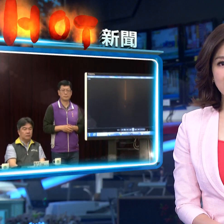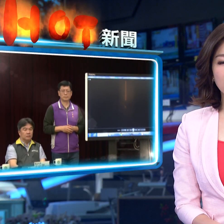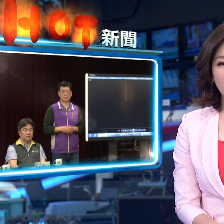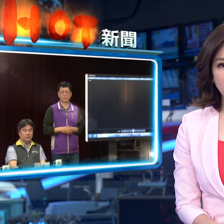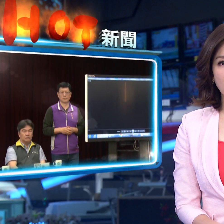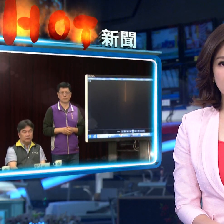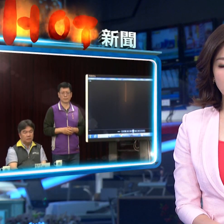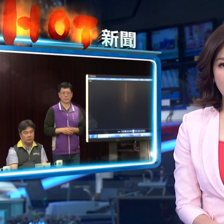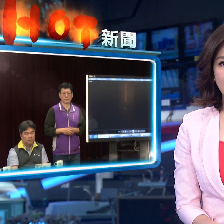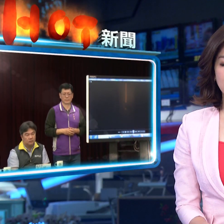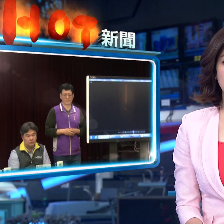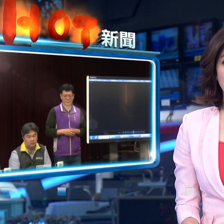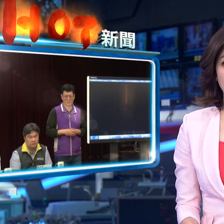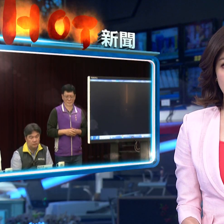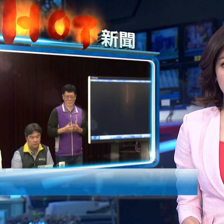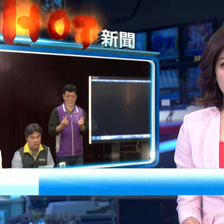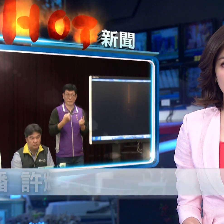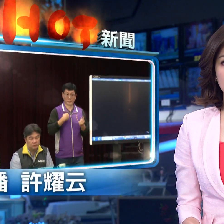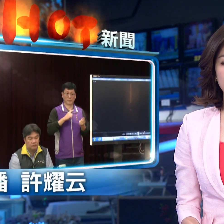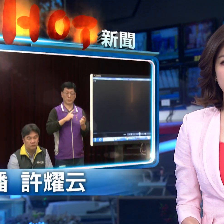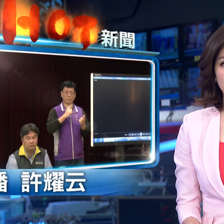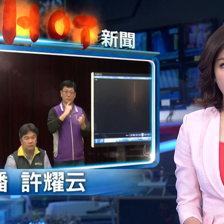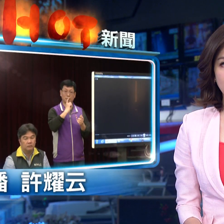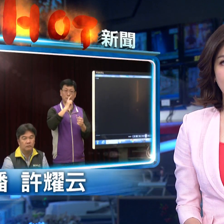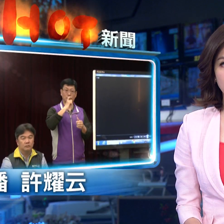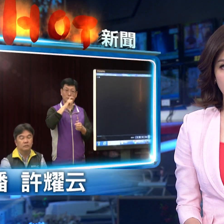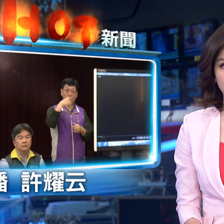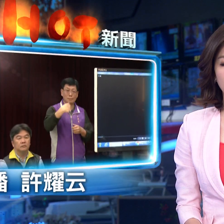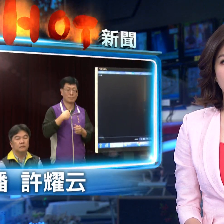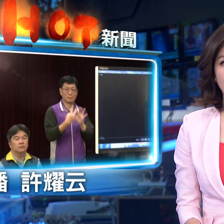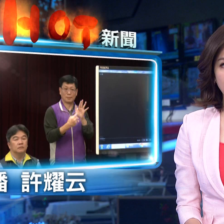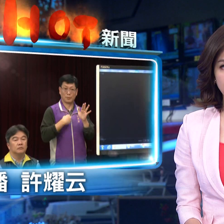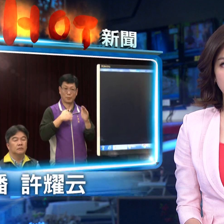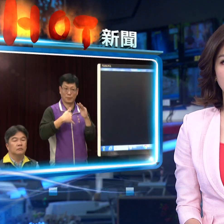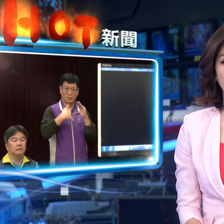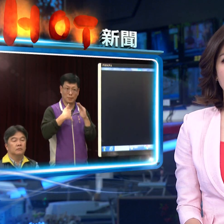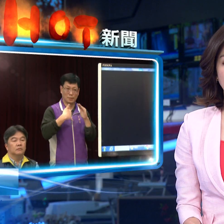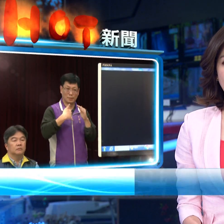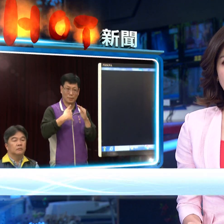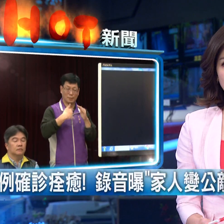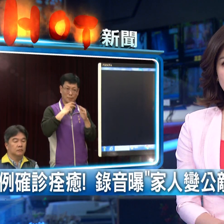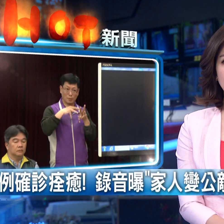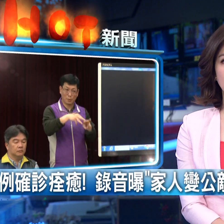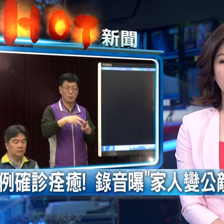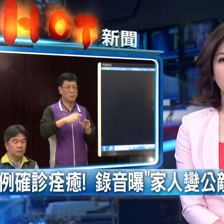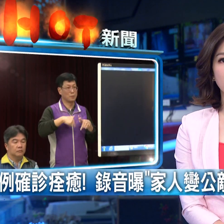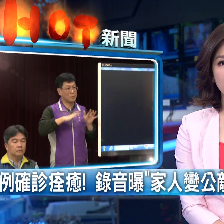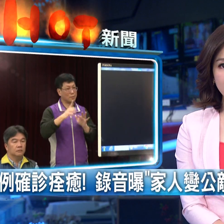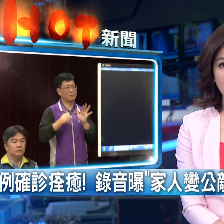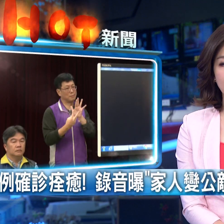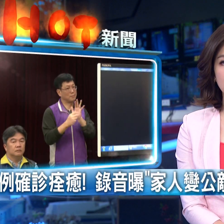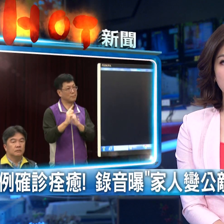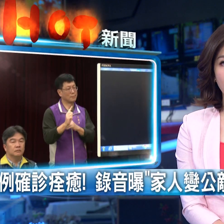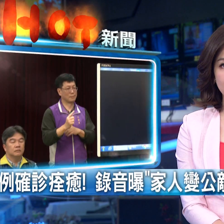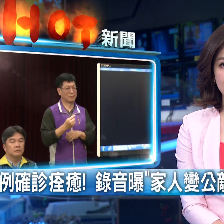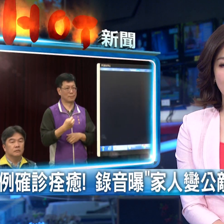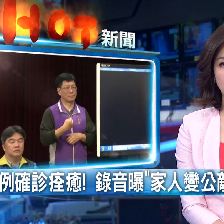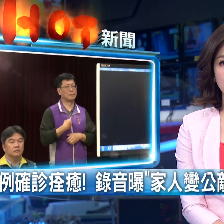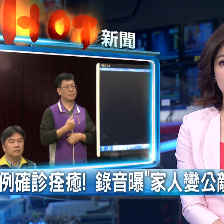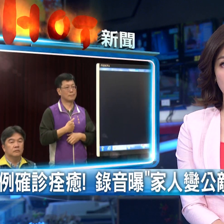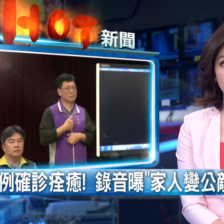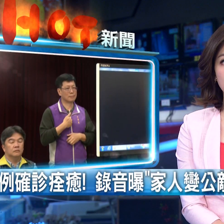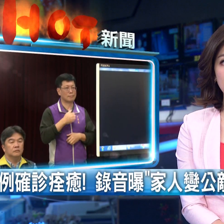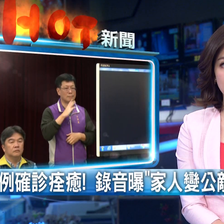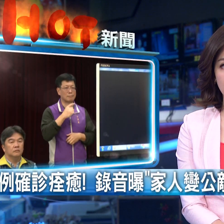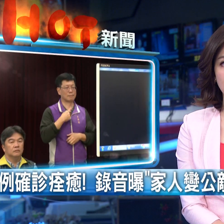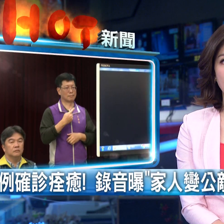好，不过昨天还是有好消息传来，这是我国第十例的病患，他痊愈康复了。那么他昨天呢，也透过录音档来跟外界讲